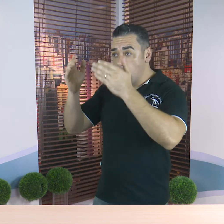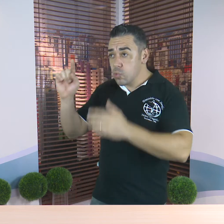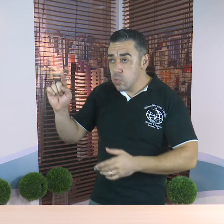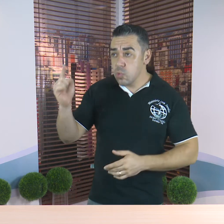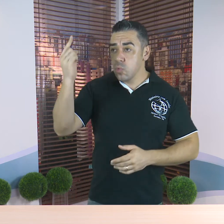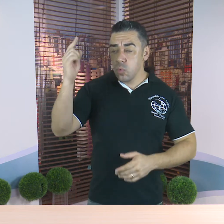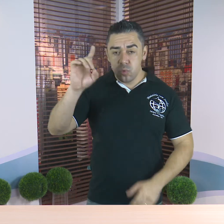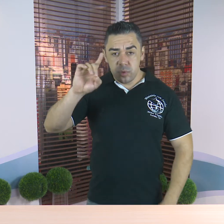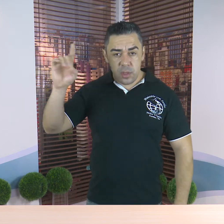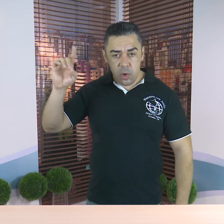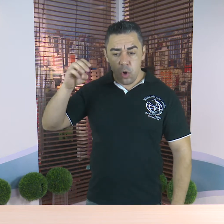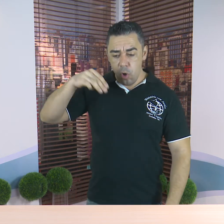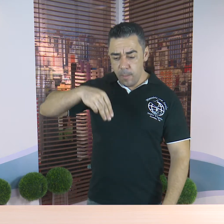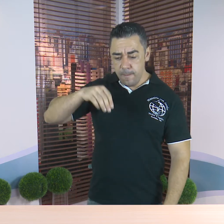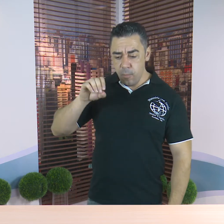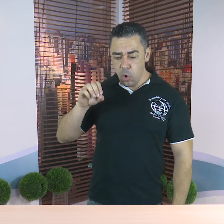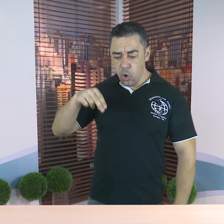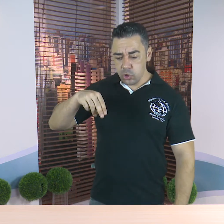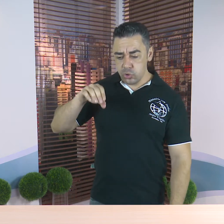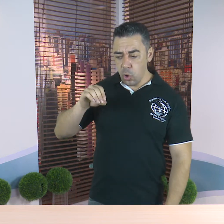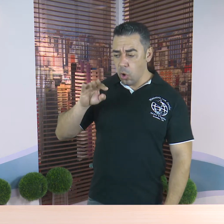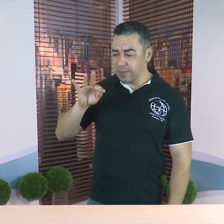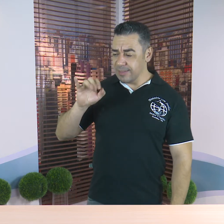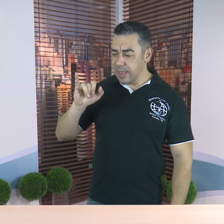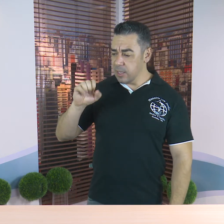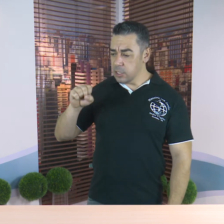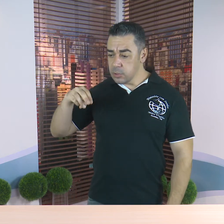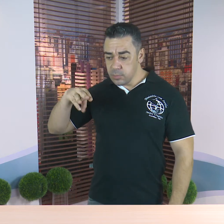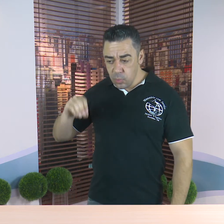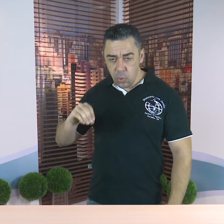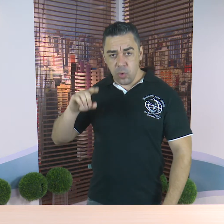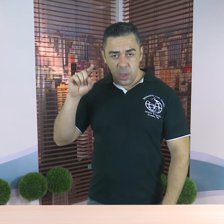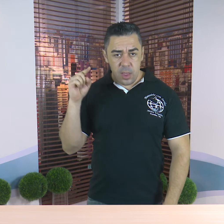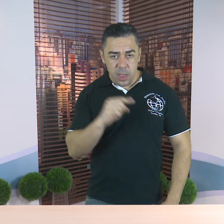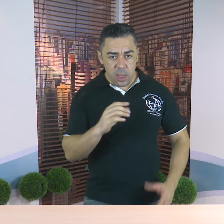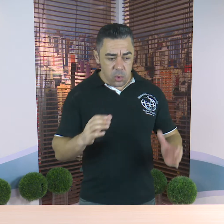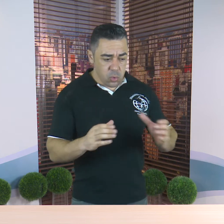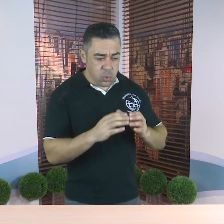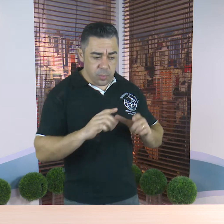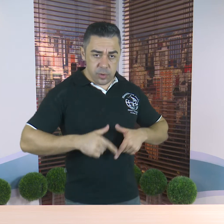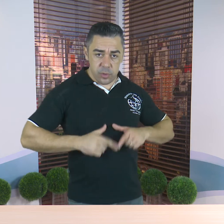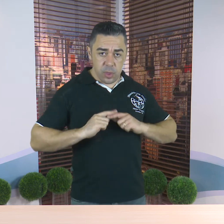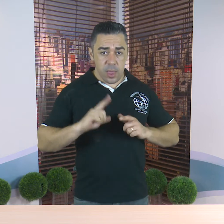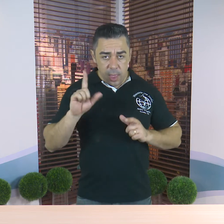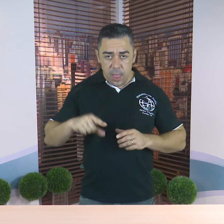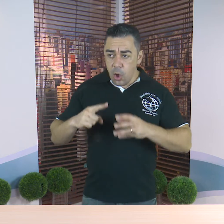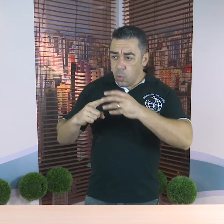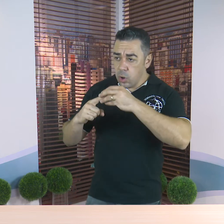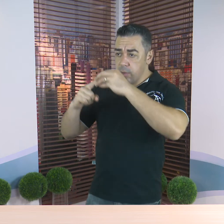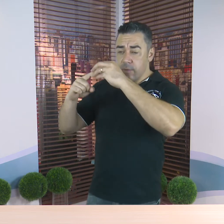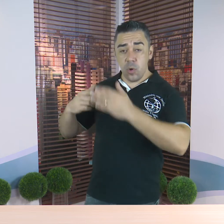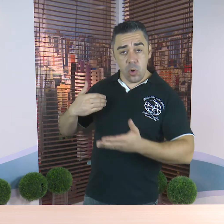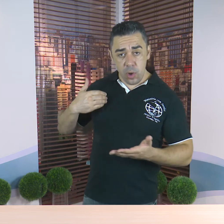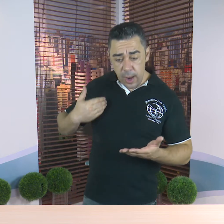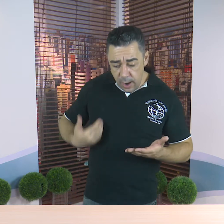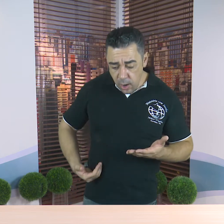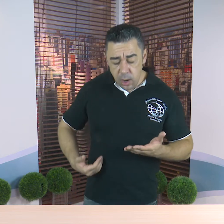um único Deus, revelado aos hebreus, era um elemento unificador de um padrão ético absoluto e de